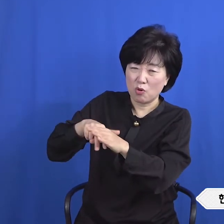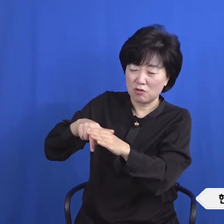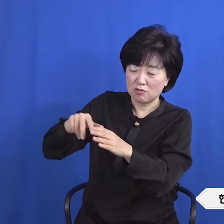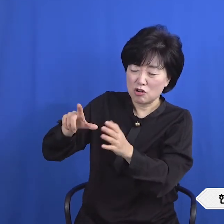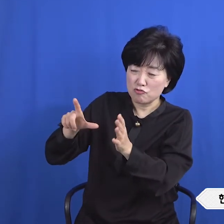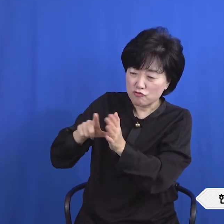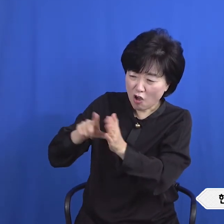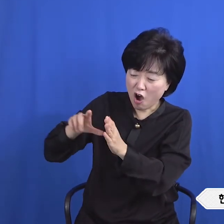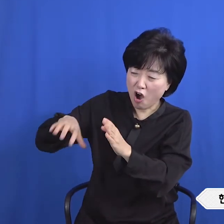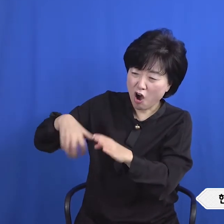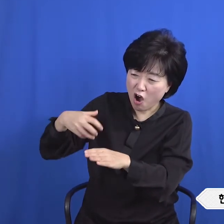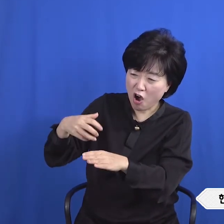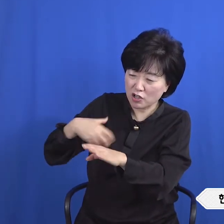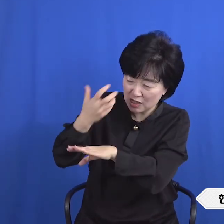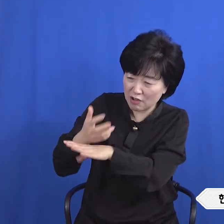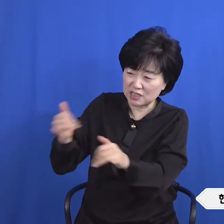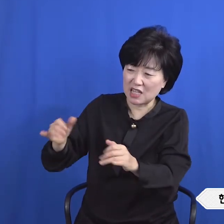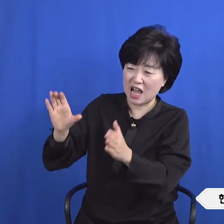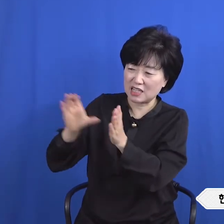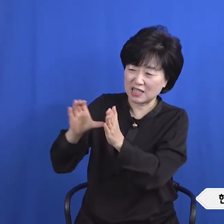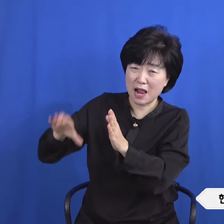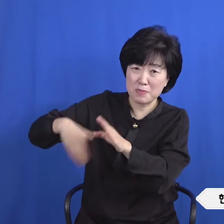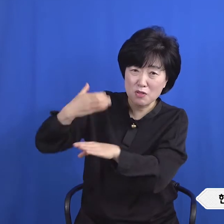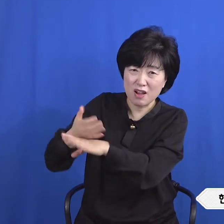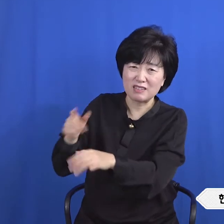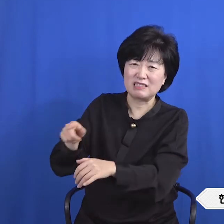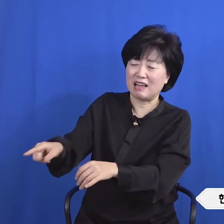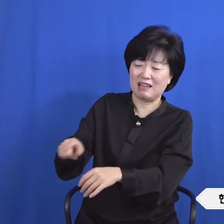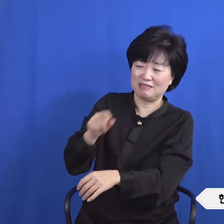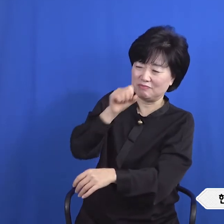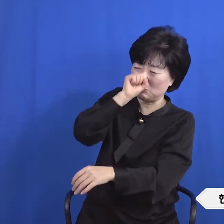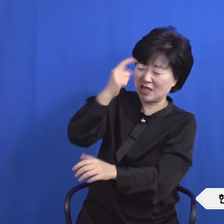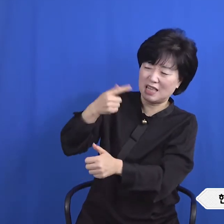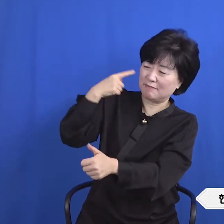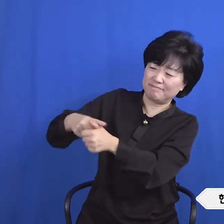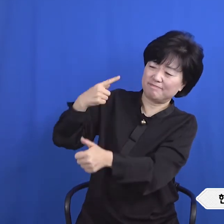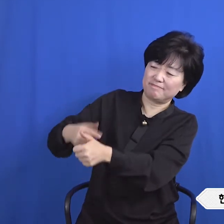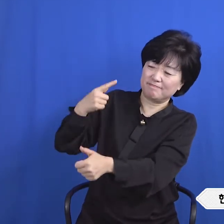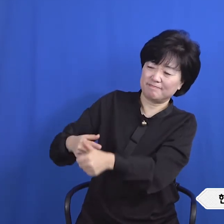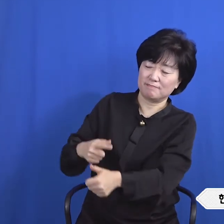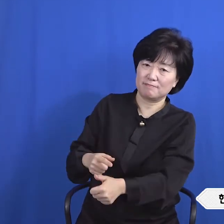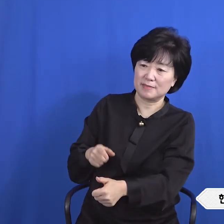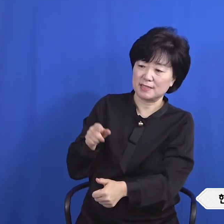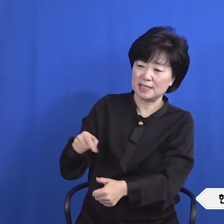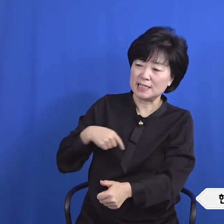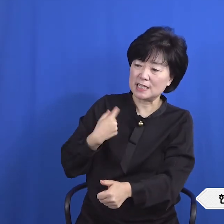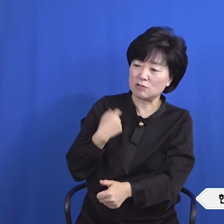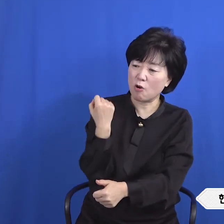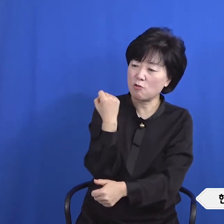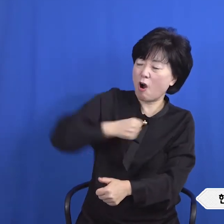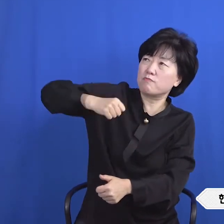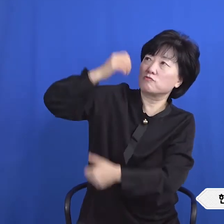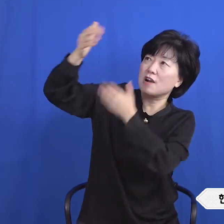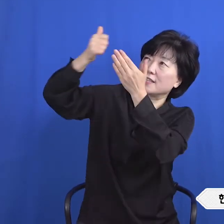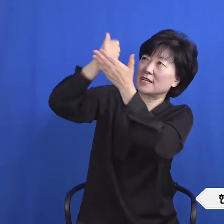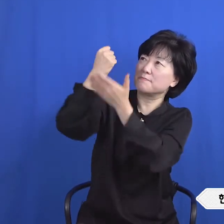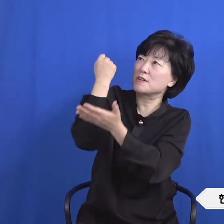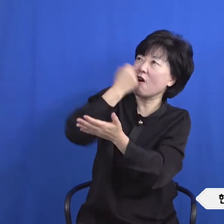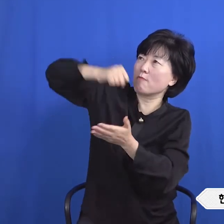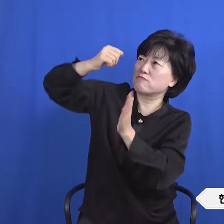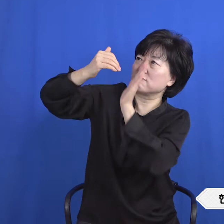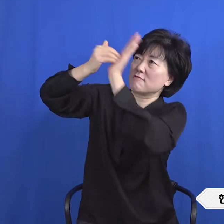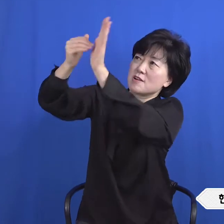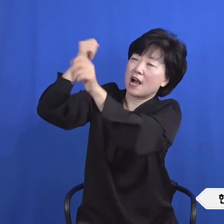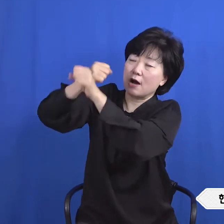말고 신앙이라는 그 허울을 거부해버리고 자유를 쟁취하라. 그렇게 에리히